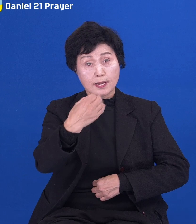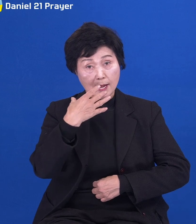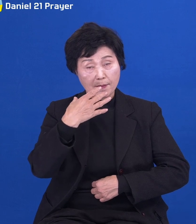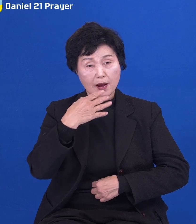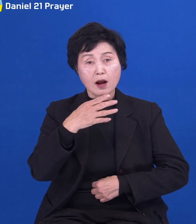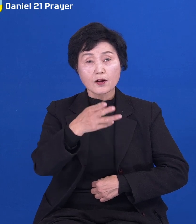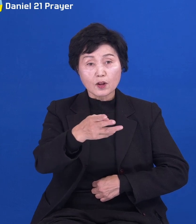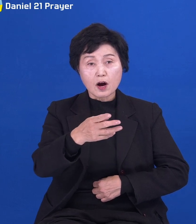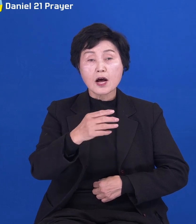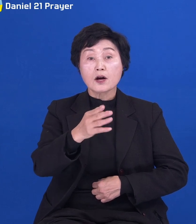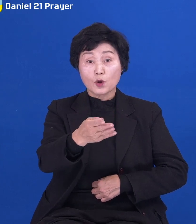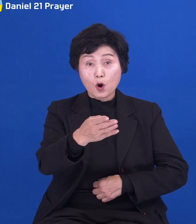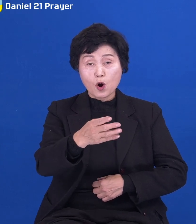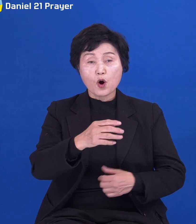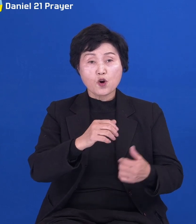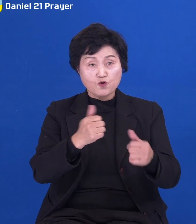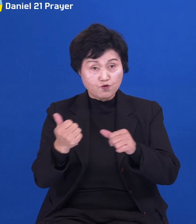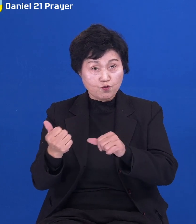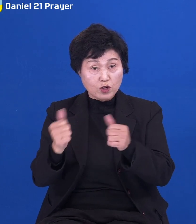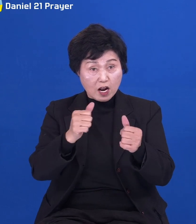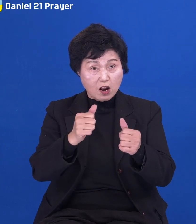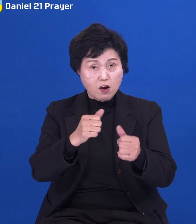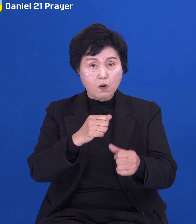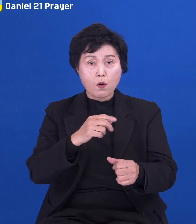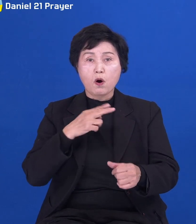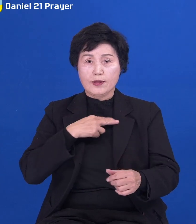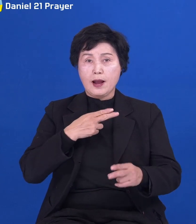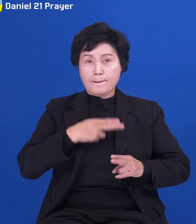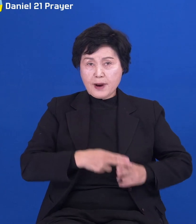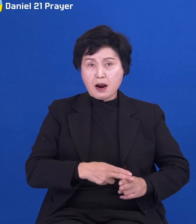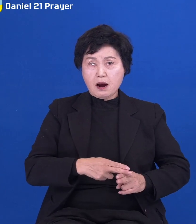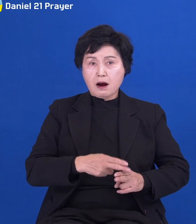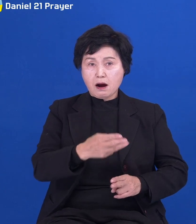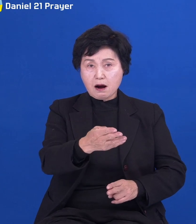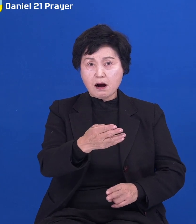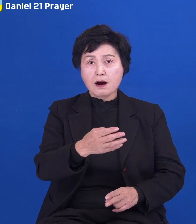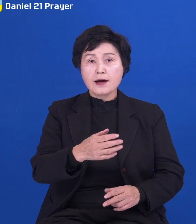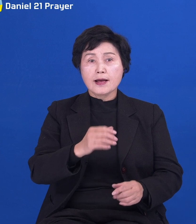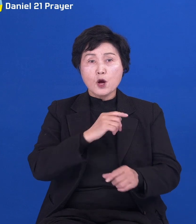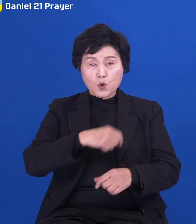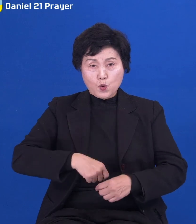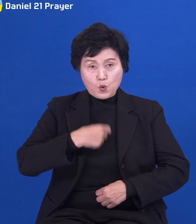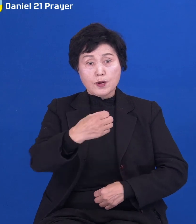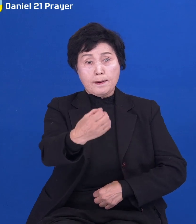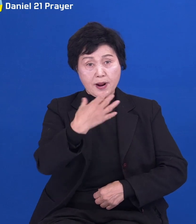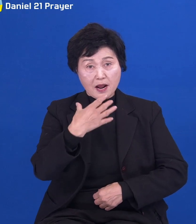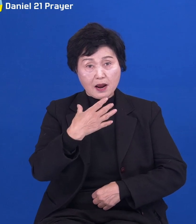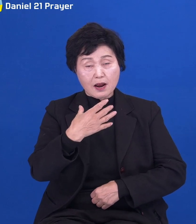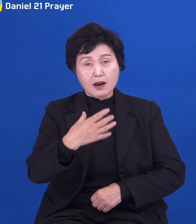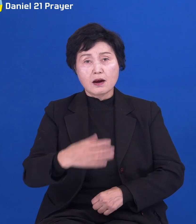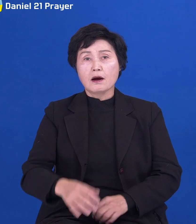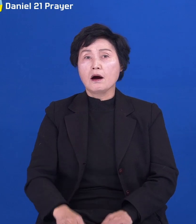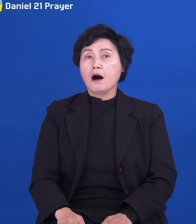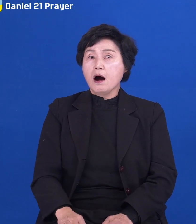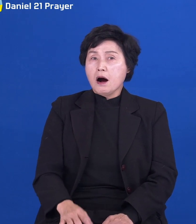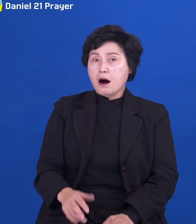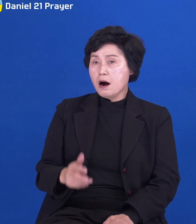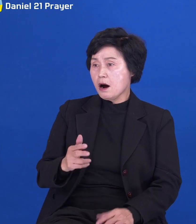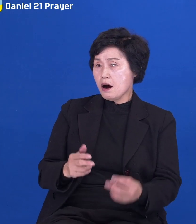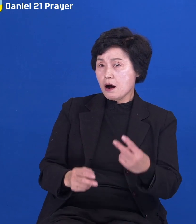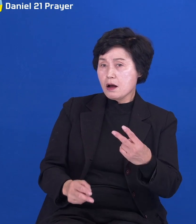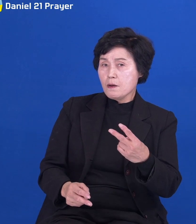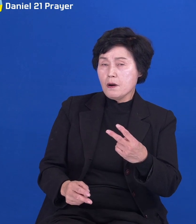있어. 그 사람들은요 겉으로만 사람들이지요. 그 눈빛만 봐도 온몸이